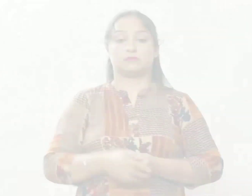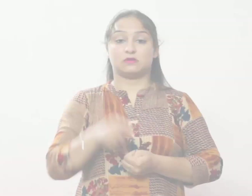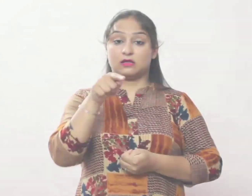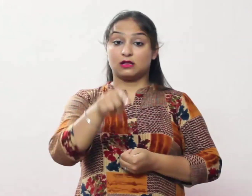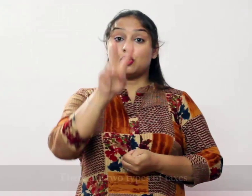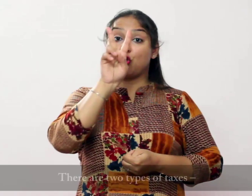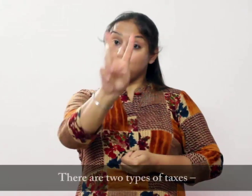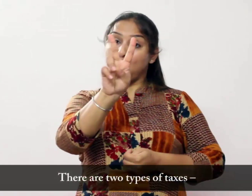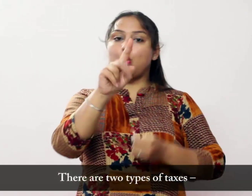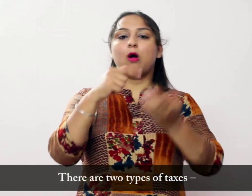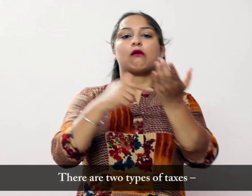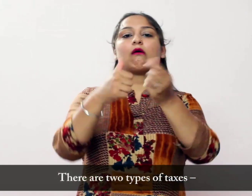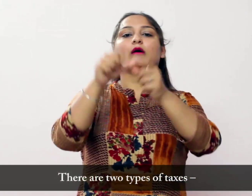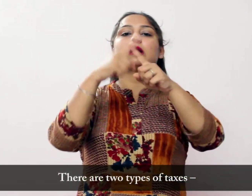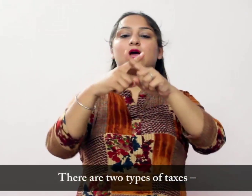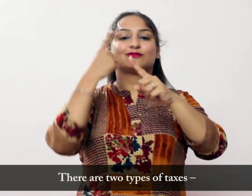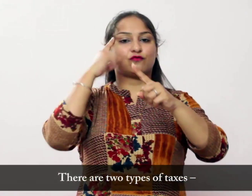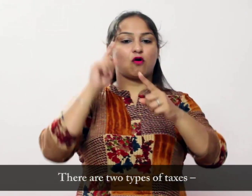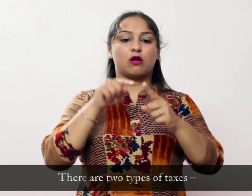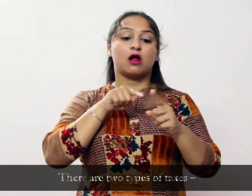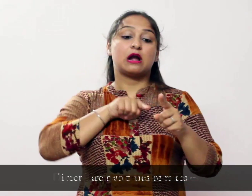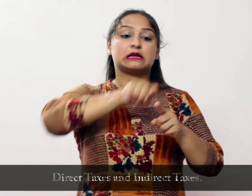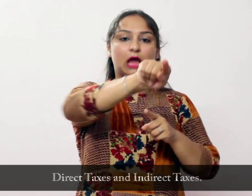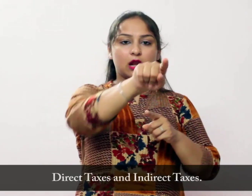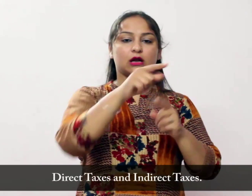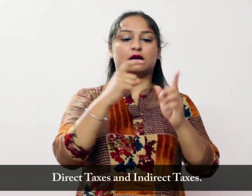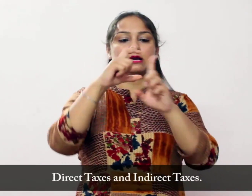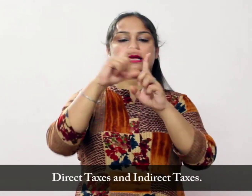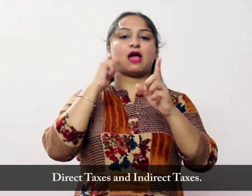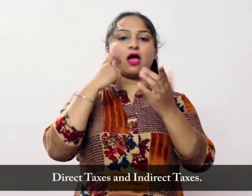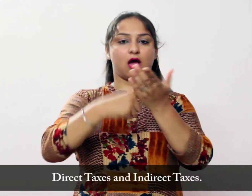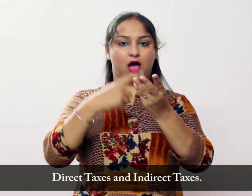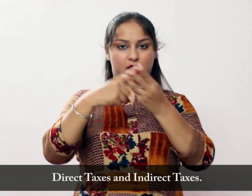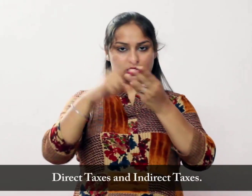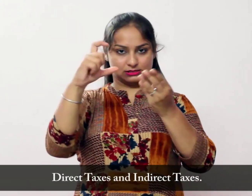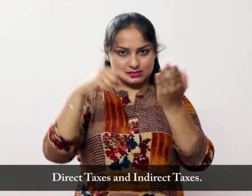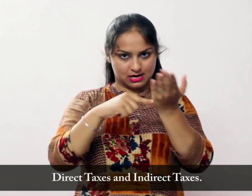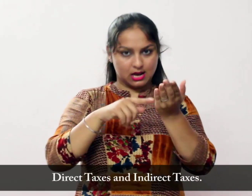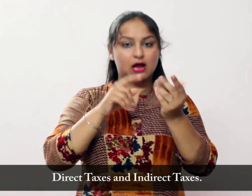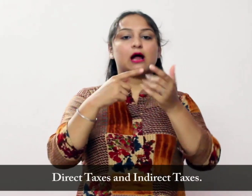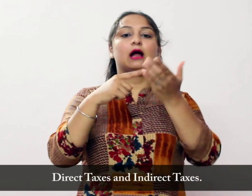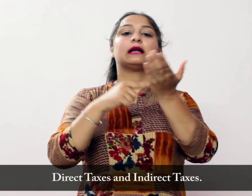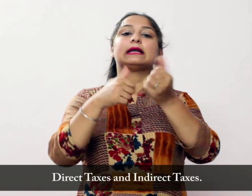टैक्सेस के दो प्रकार होते हैं, प्रत्यक्ष टैक्स और अप्रत्यक्ष टैक्स।